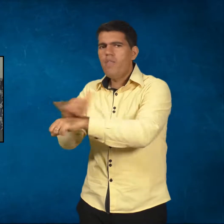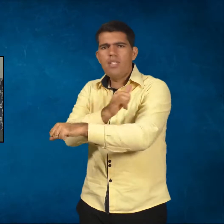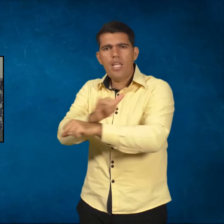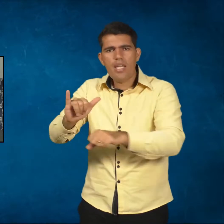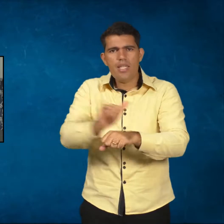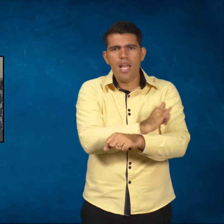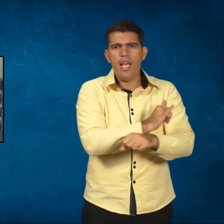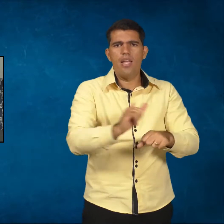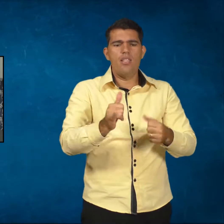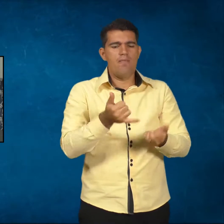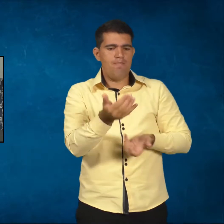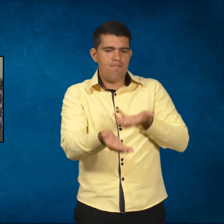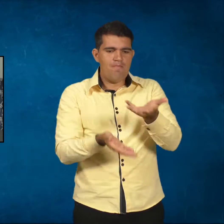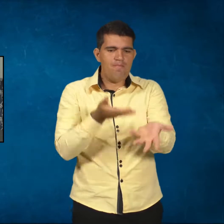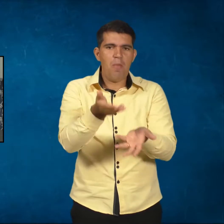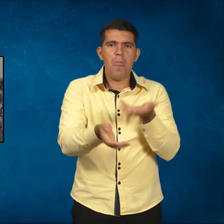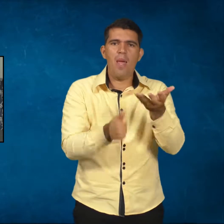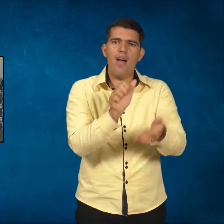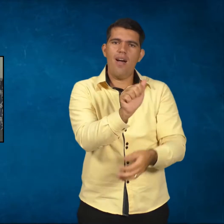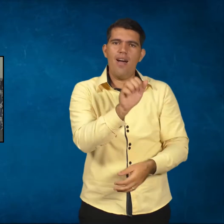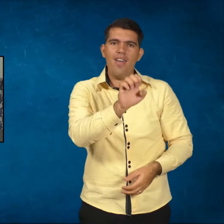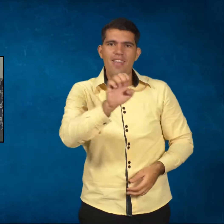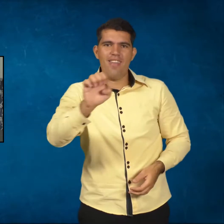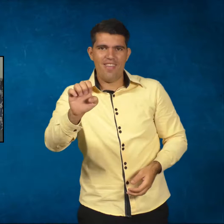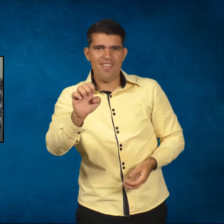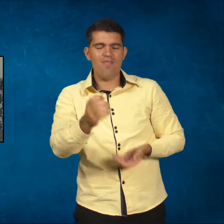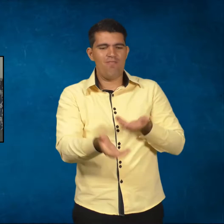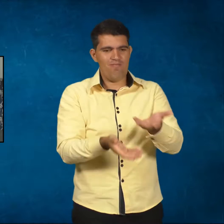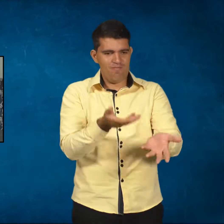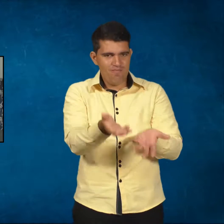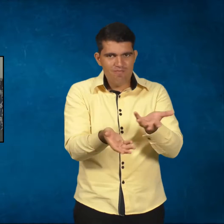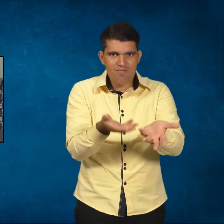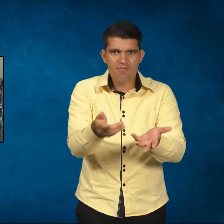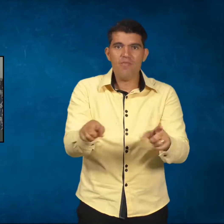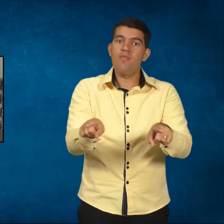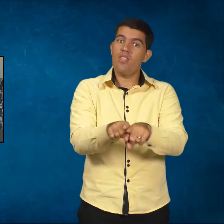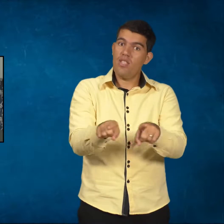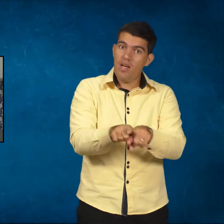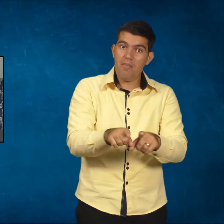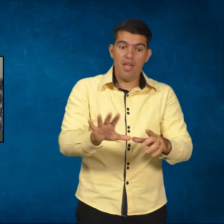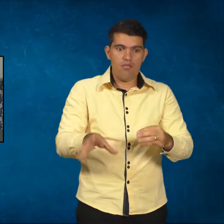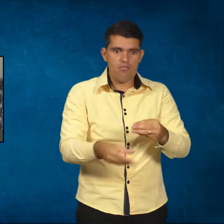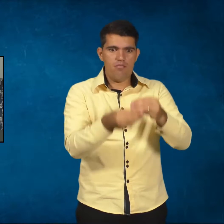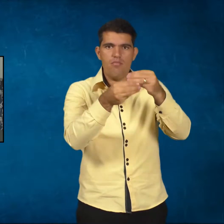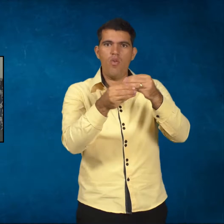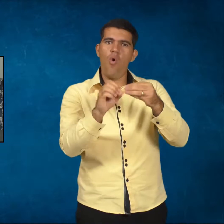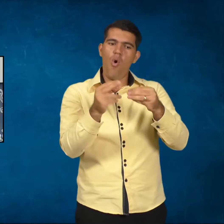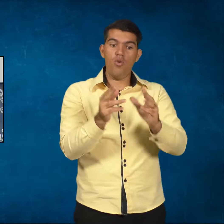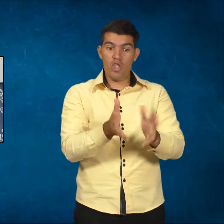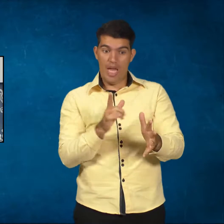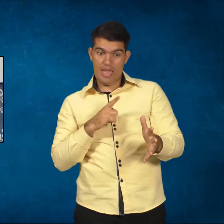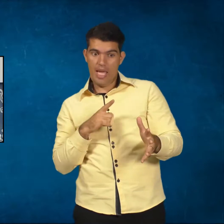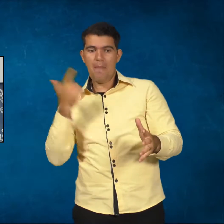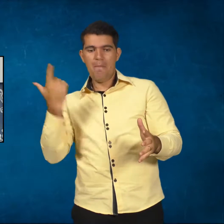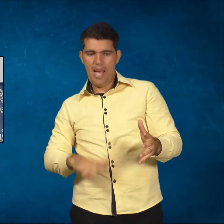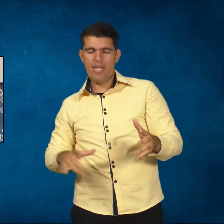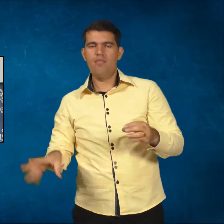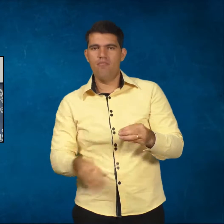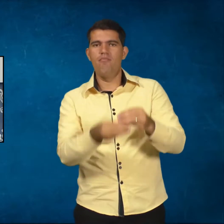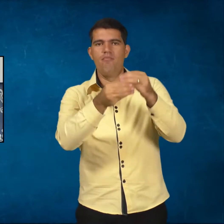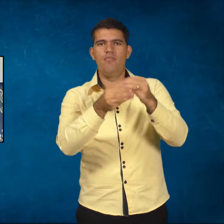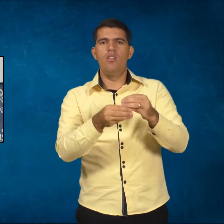estratégias, ofertar o atendimento educacional especializado, complementar ou suplementar. Então, ela não